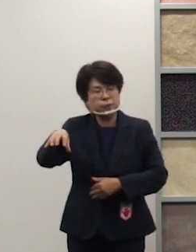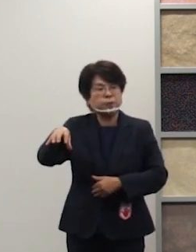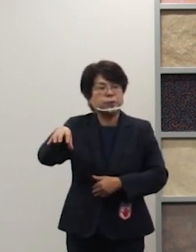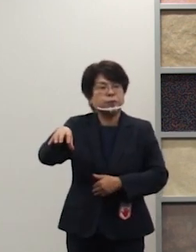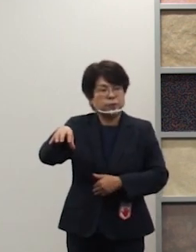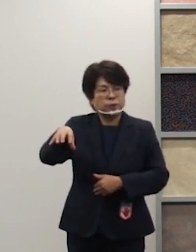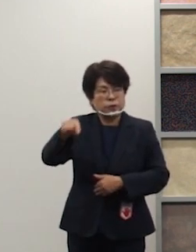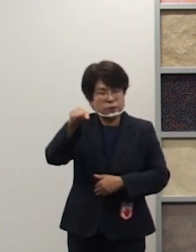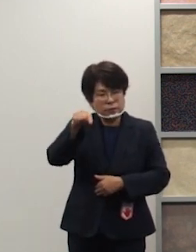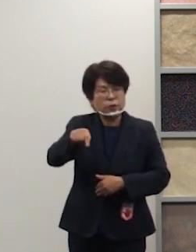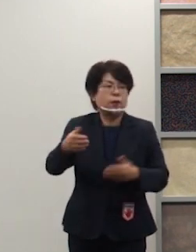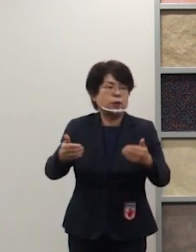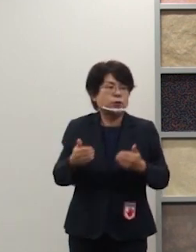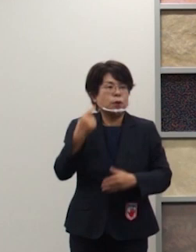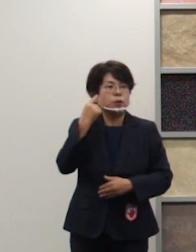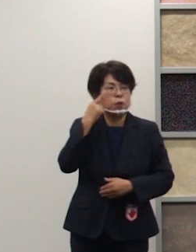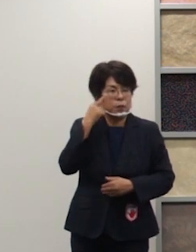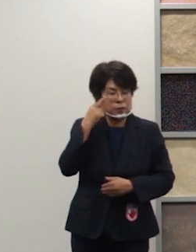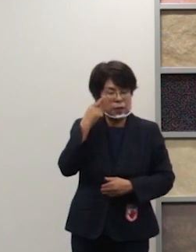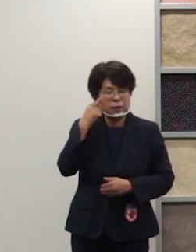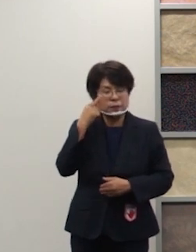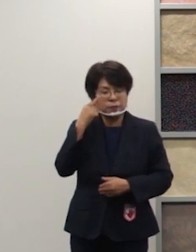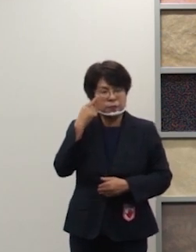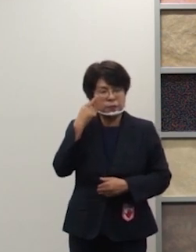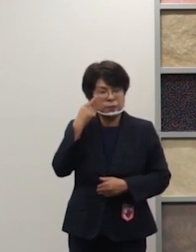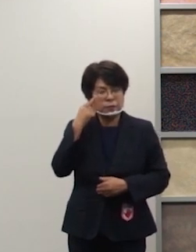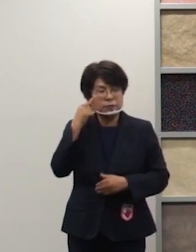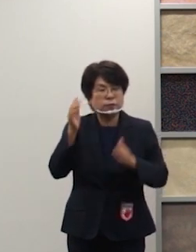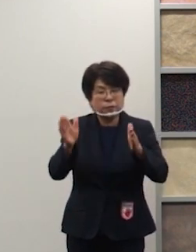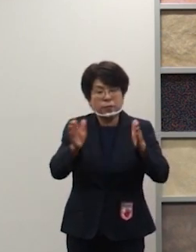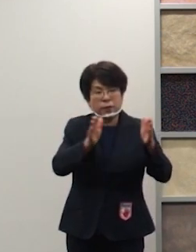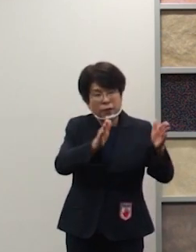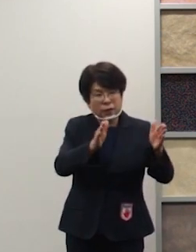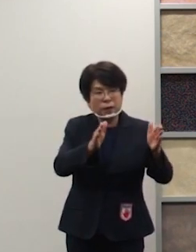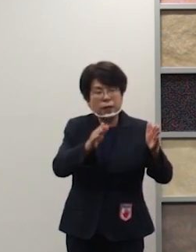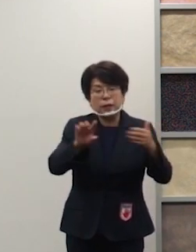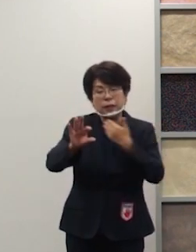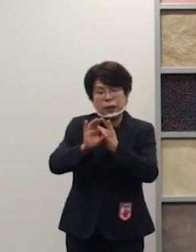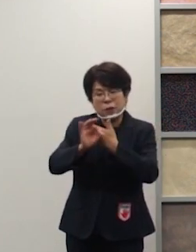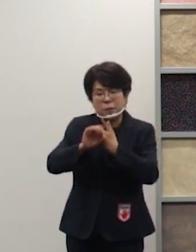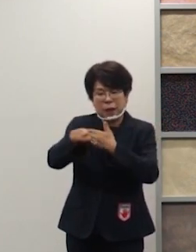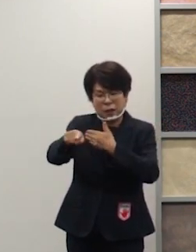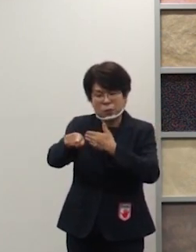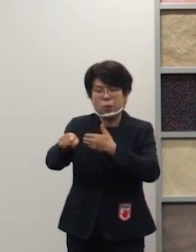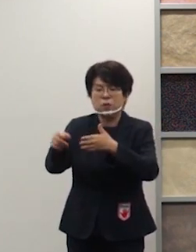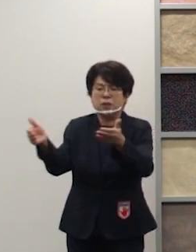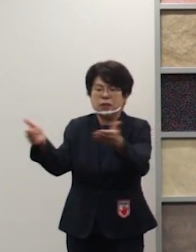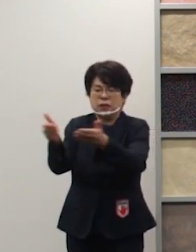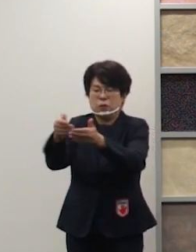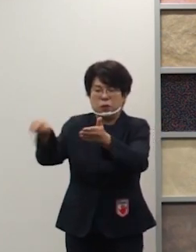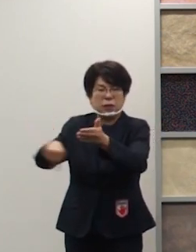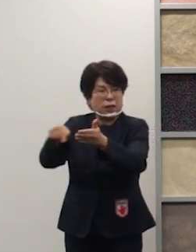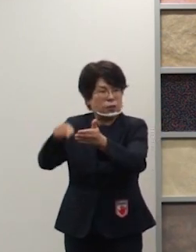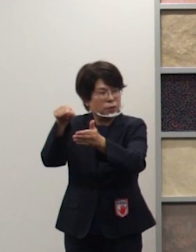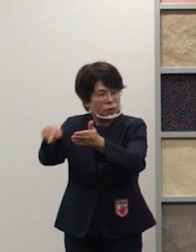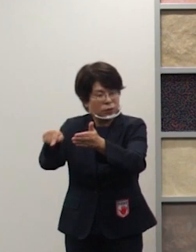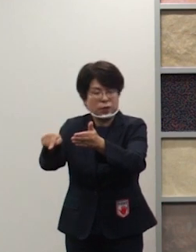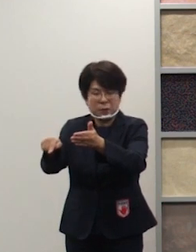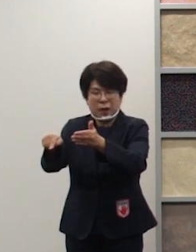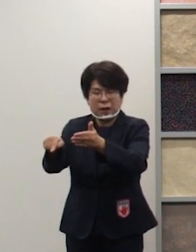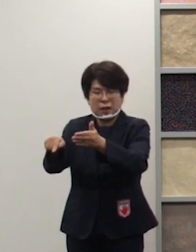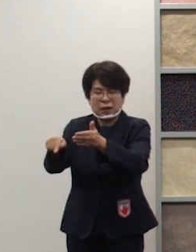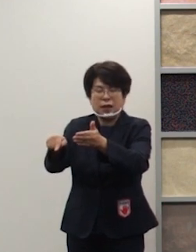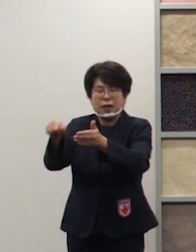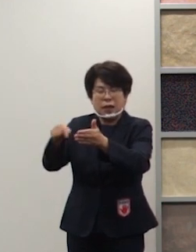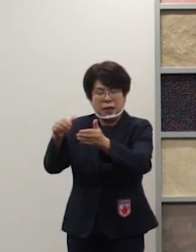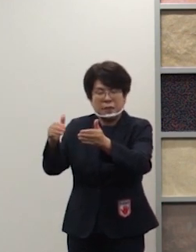ようなものだと思うんですけども、その一方である業種に対しては禁止をし、ある業種に対しては誘導すると、そのまあ禁